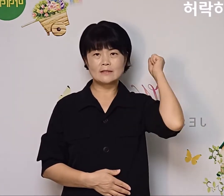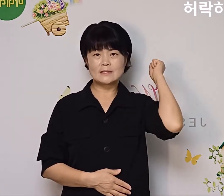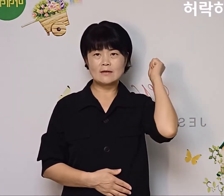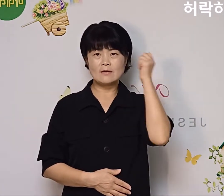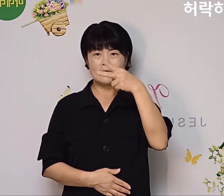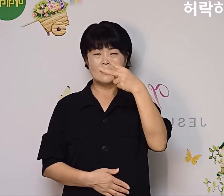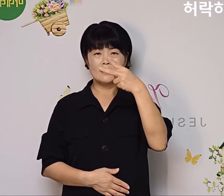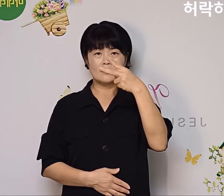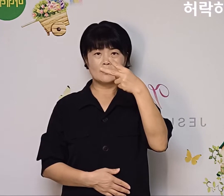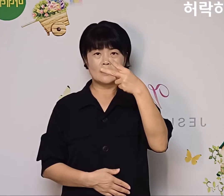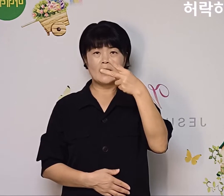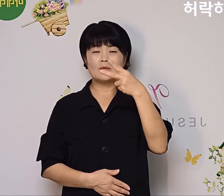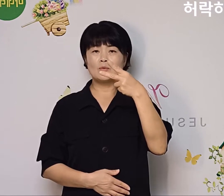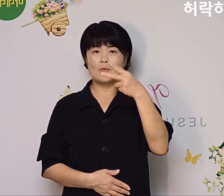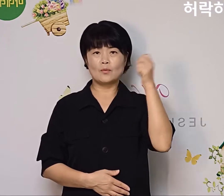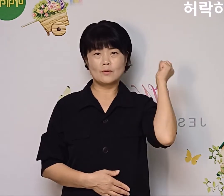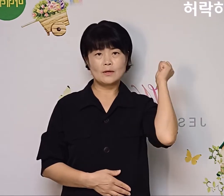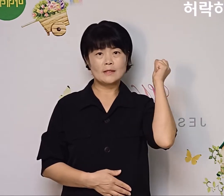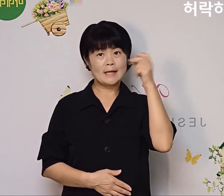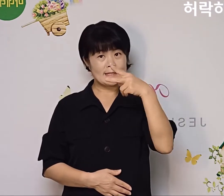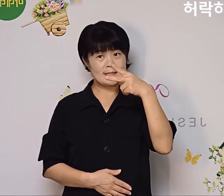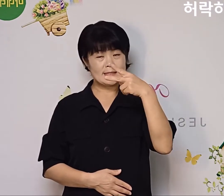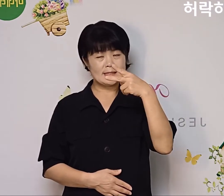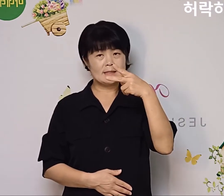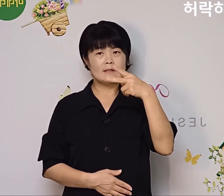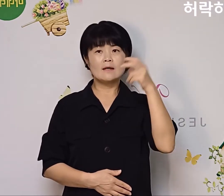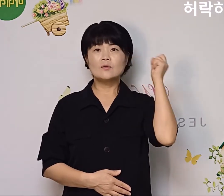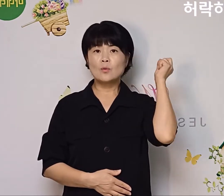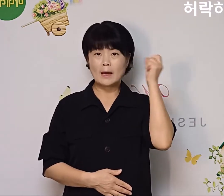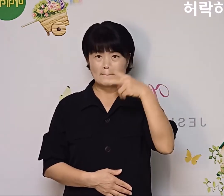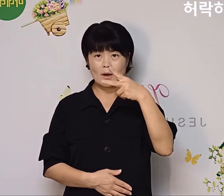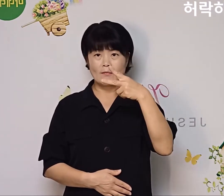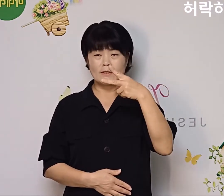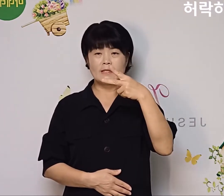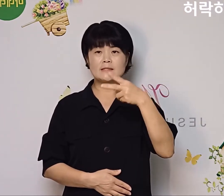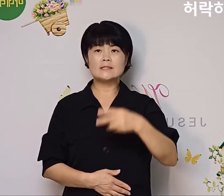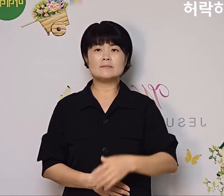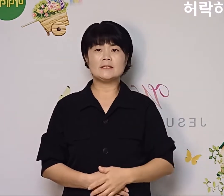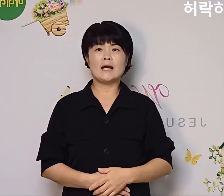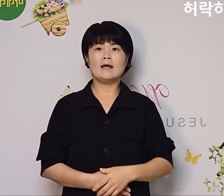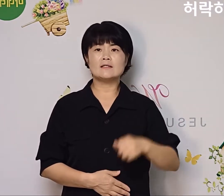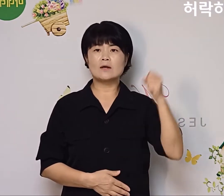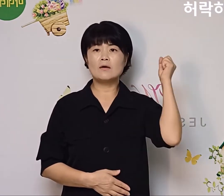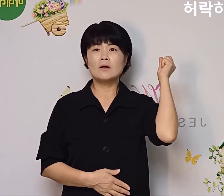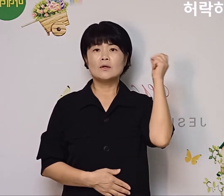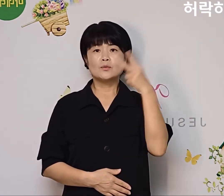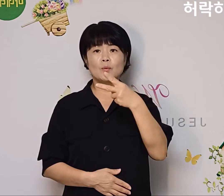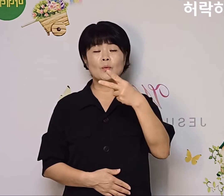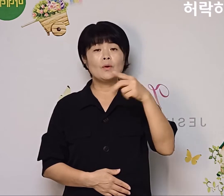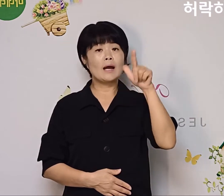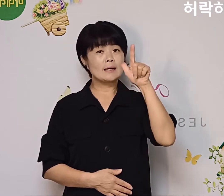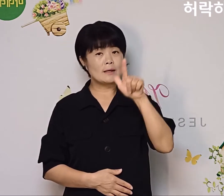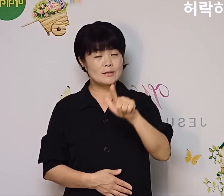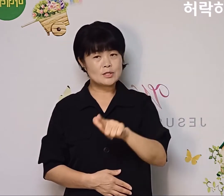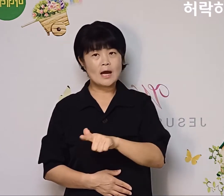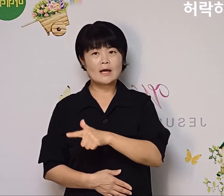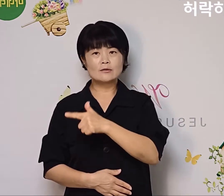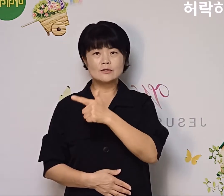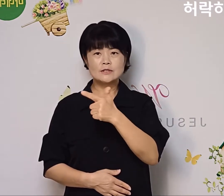그래서 이렇게 또 다시 또 한번 이런 뜻입니다. 그래서 또 아까 나왔죠?